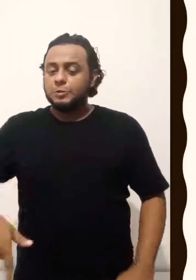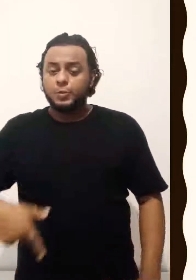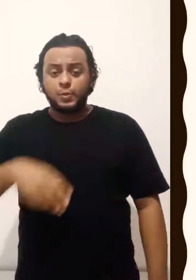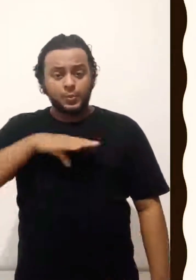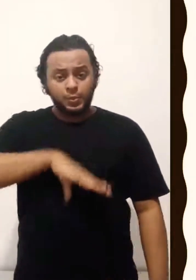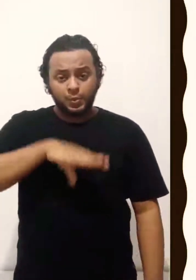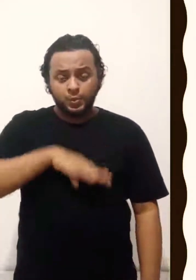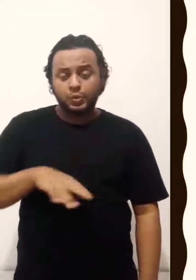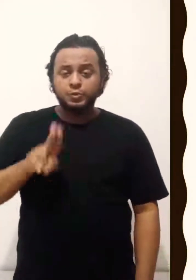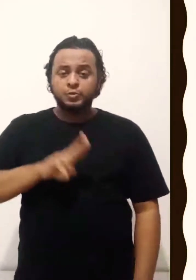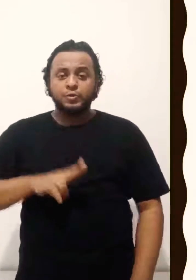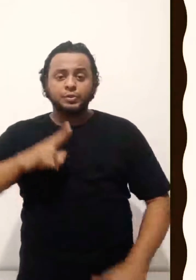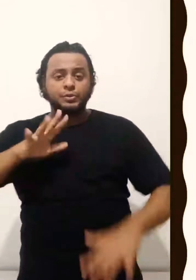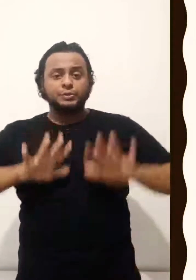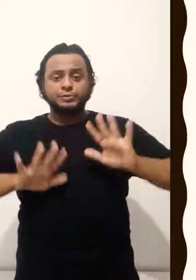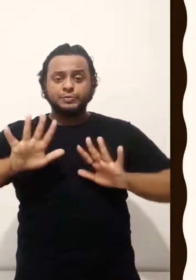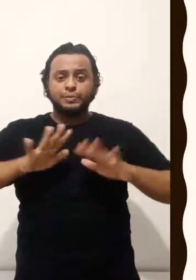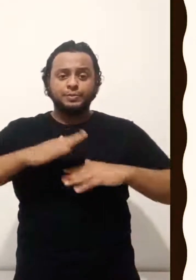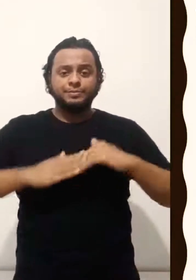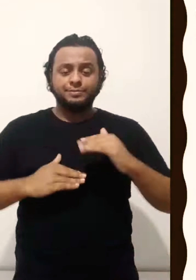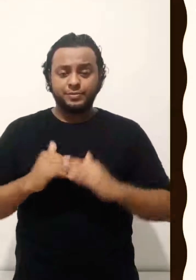português com as mãos.